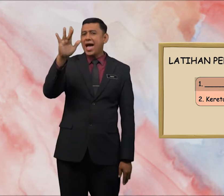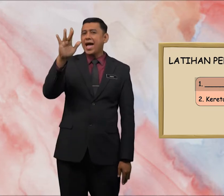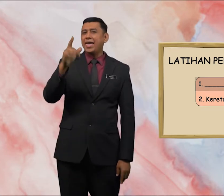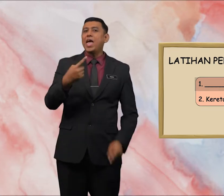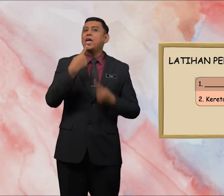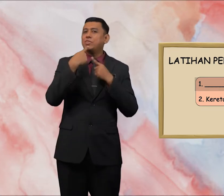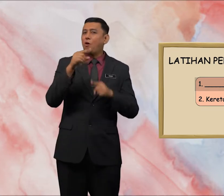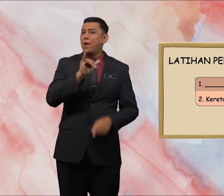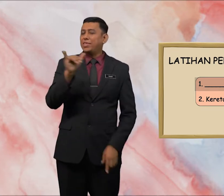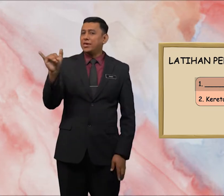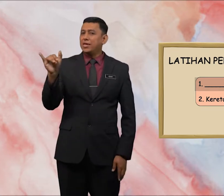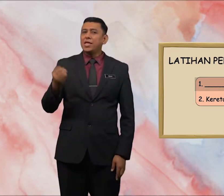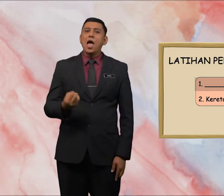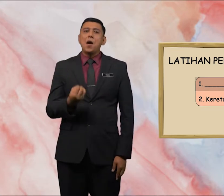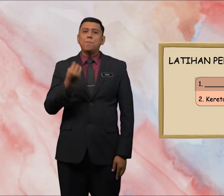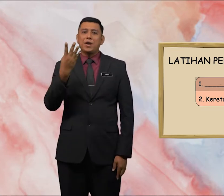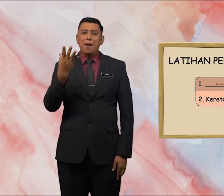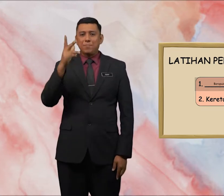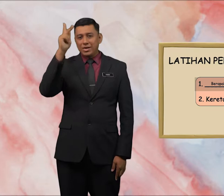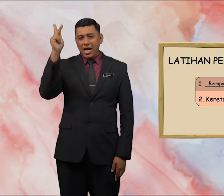Pandai. Jawapannya berapakah?